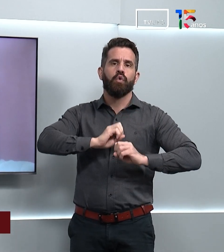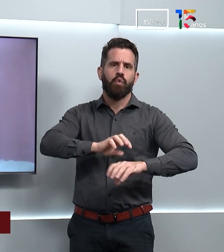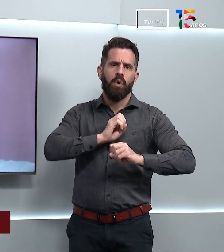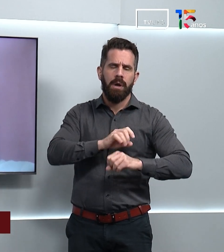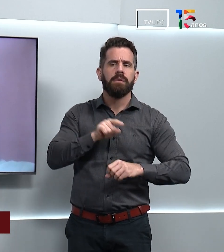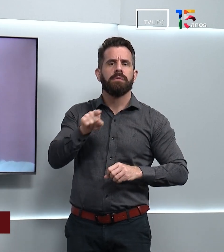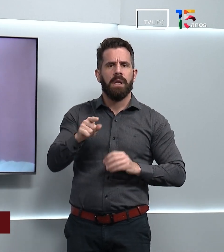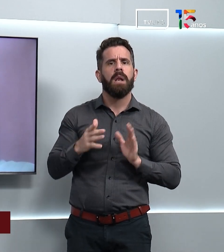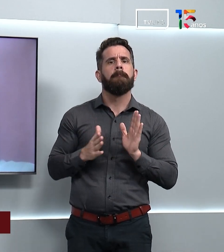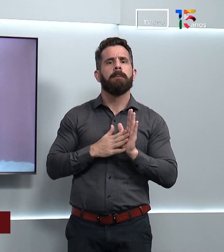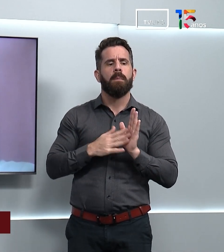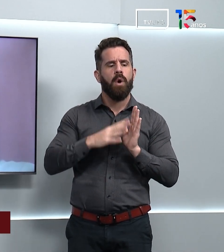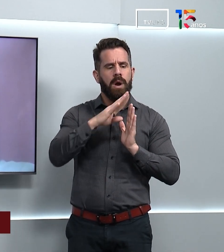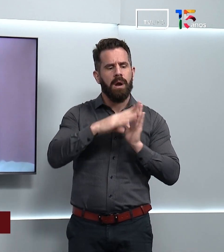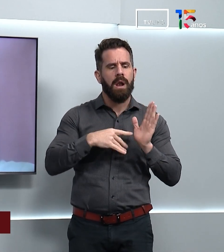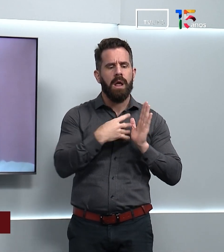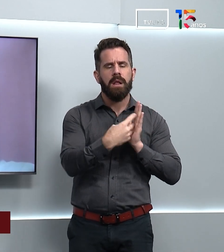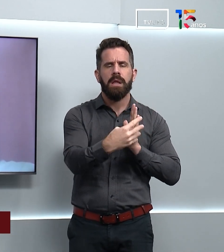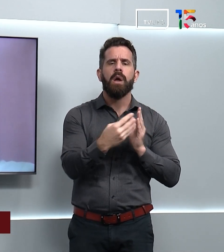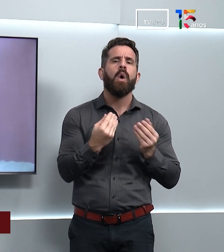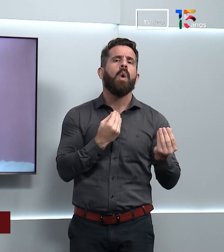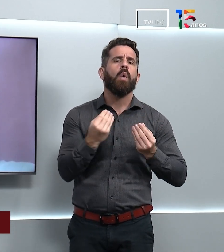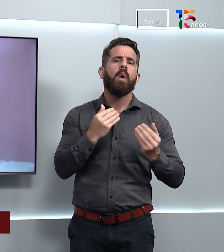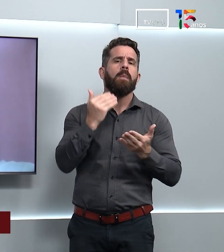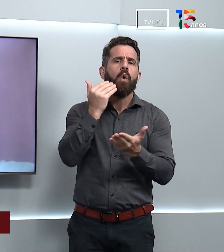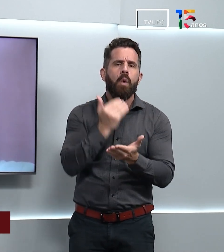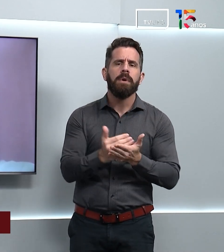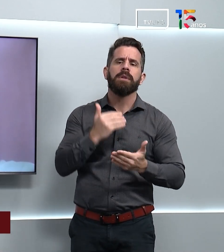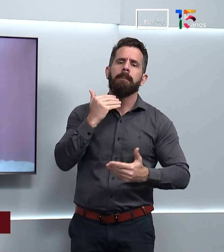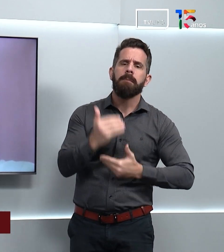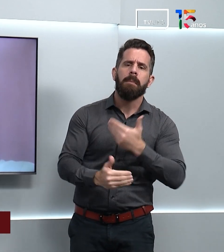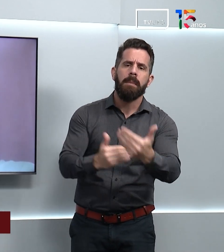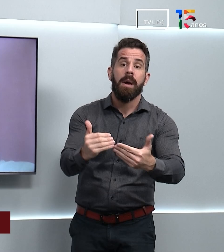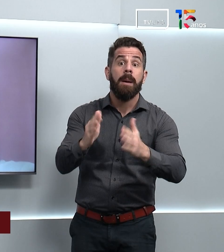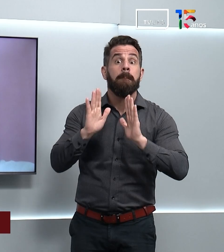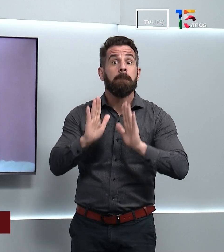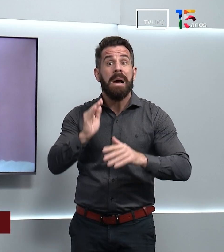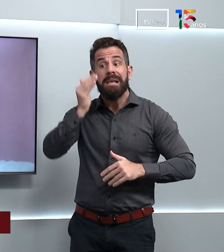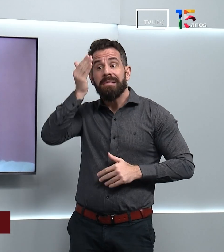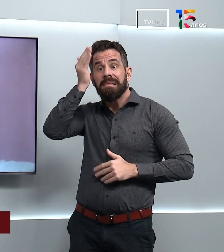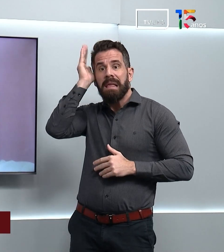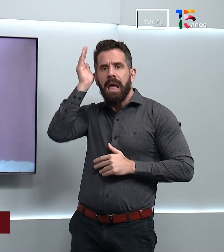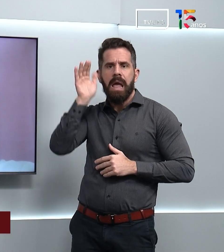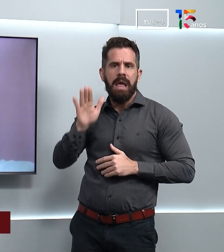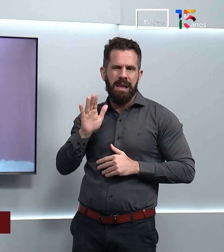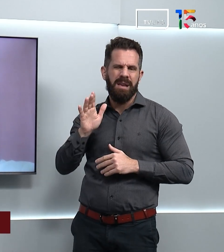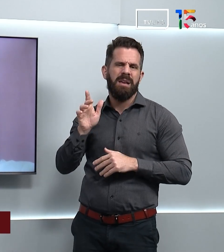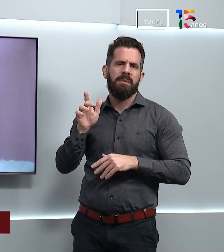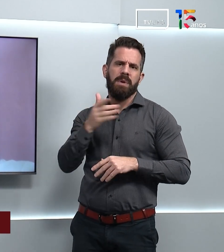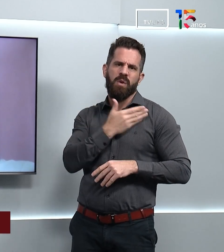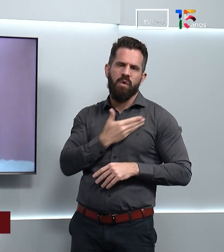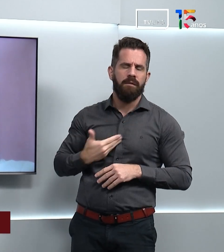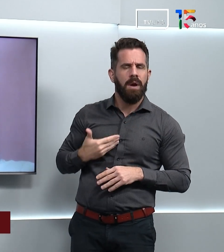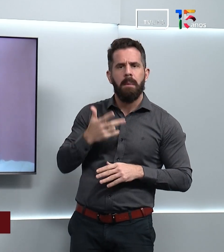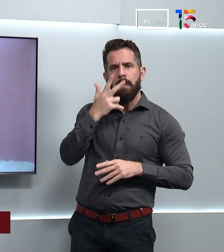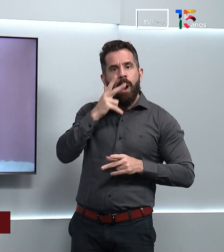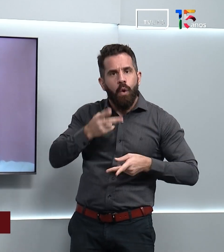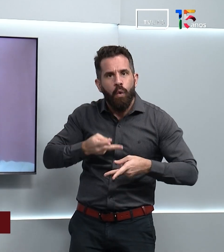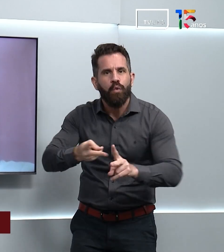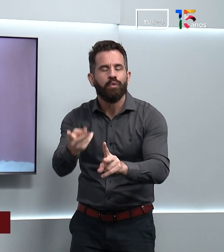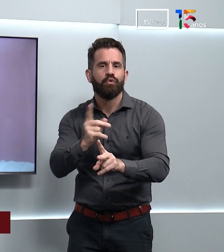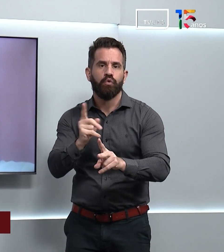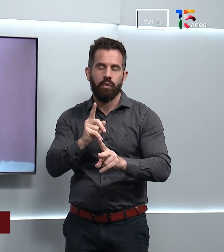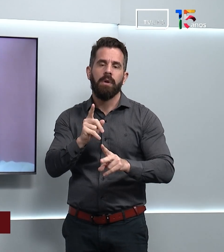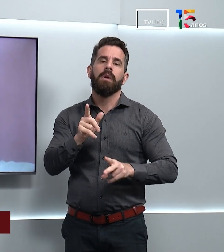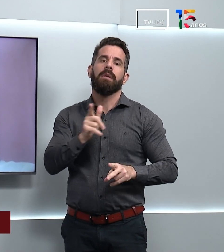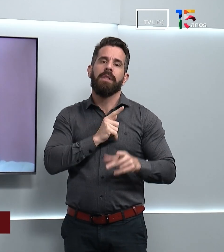seria implementado. Só que o governo Temer não levou isso adiante, né? Vem o próximo governo, na gestão do